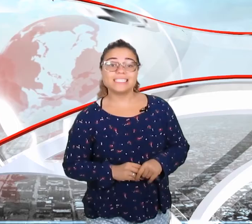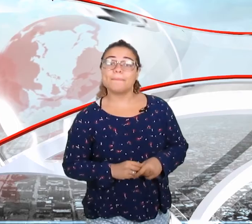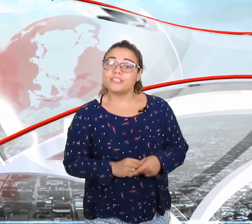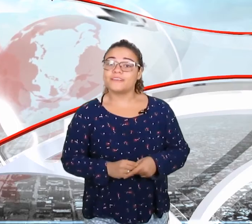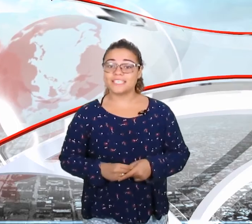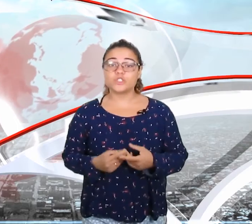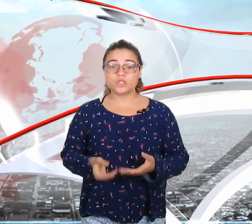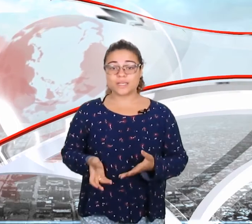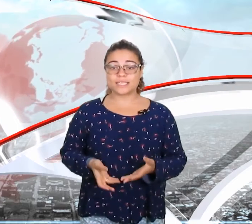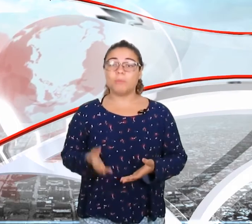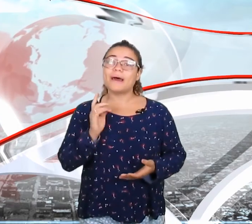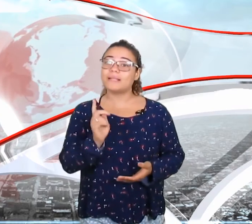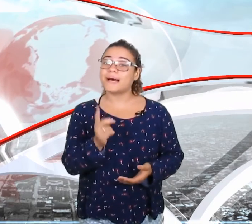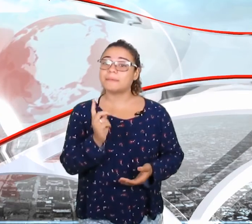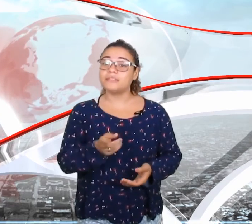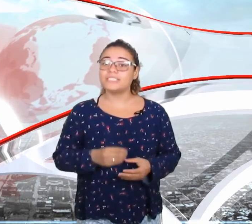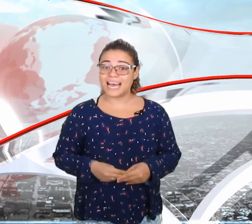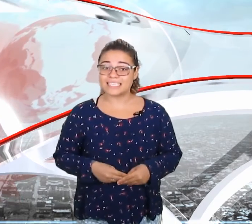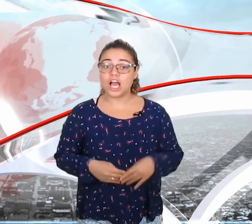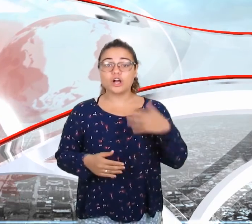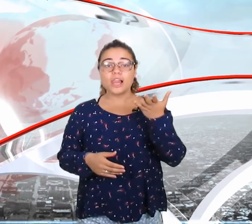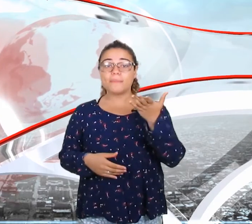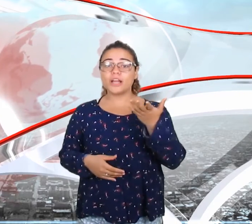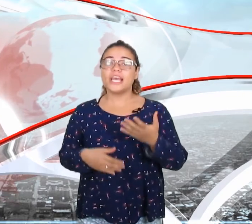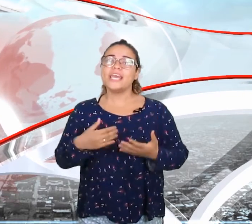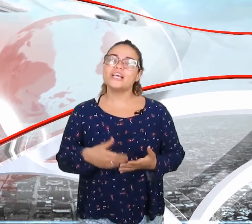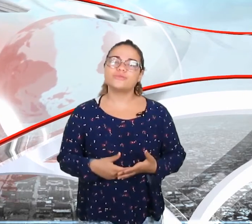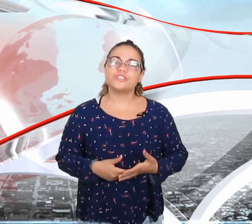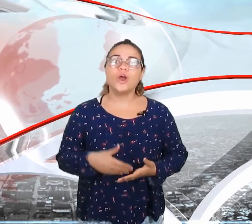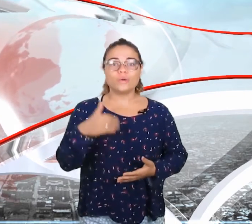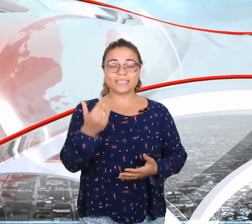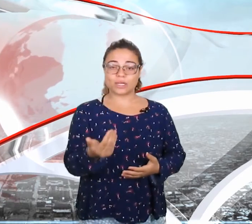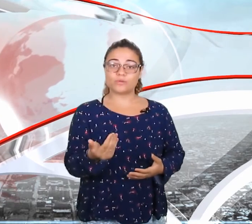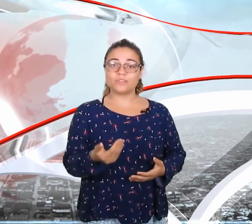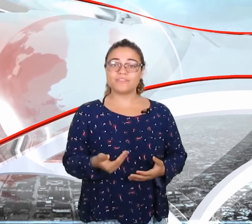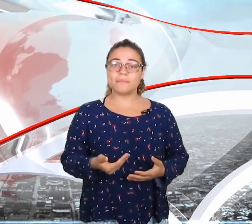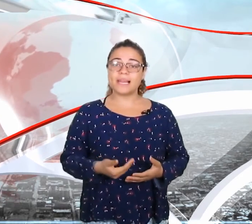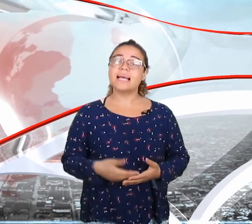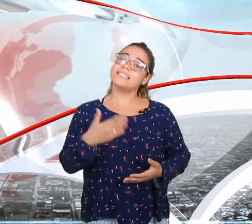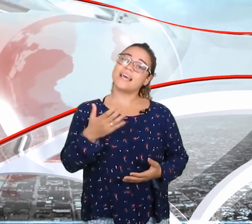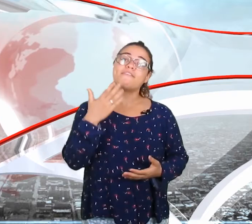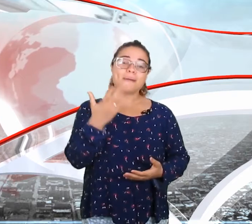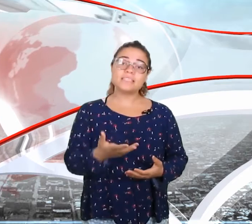ainda pode fazer a sua doação para o departamento de ASA. Colabore e ajude o Natal de uma outra família ser mais